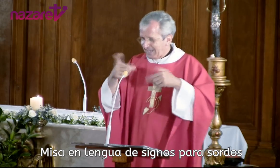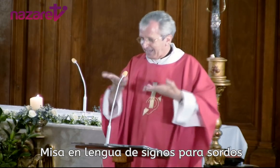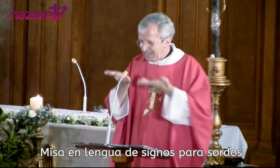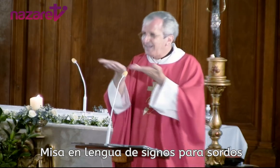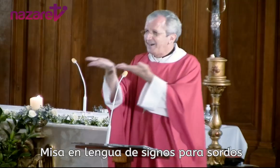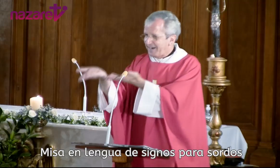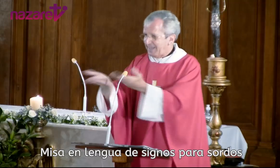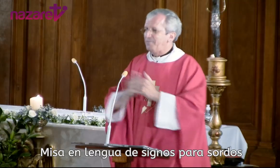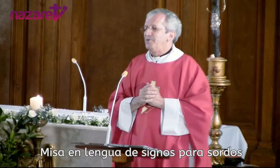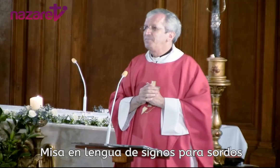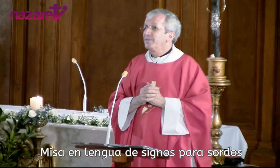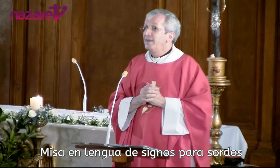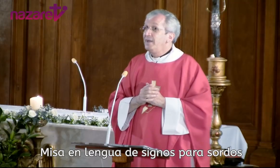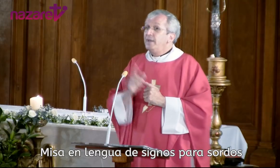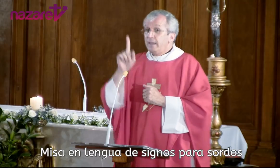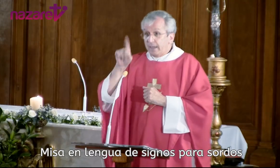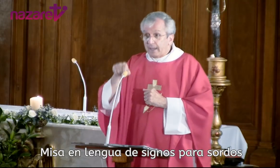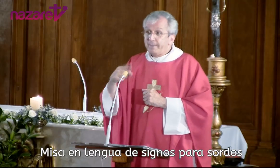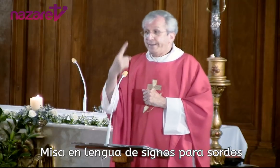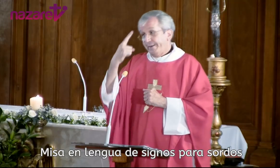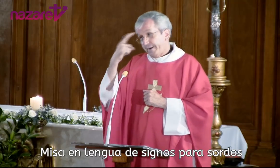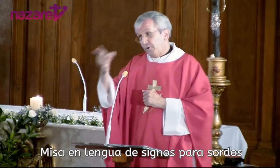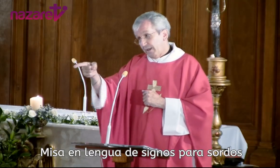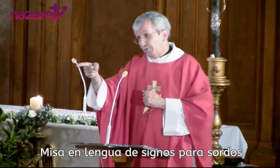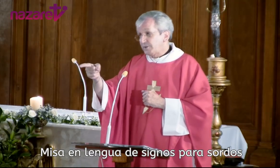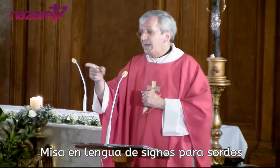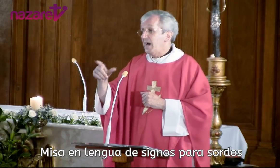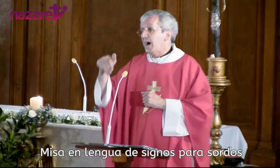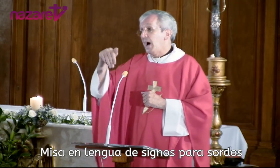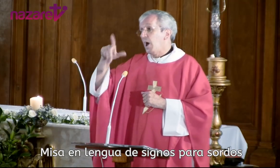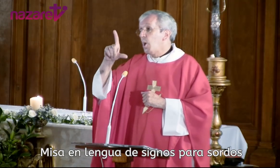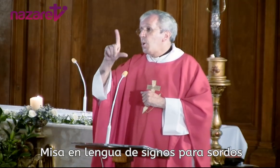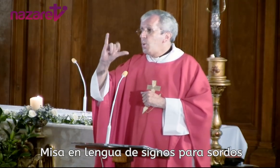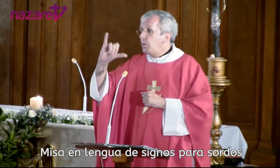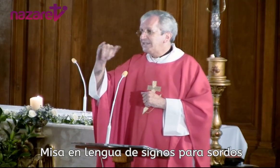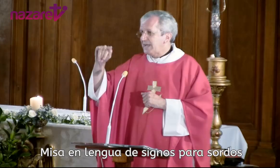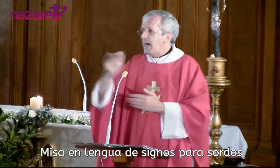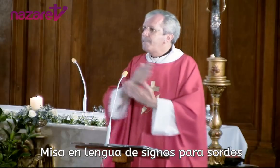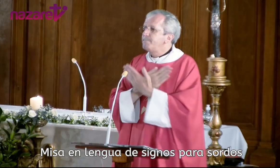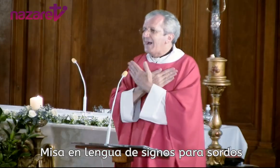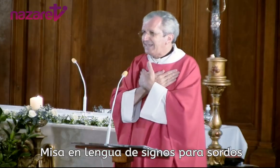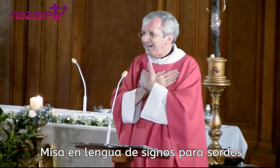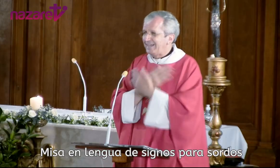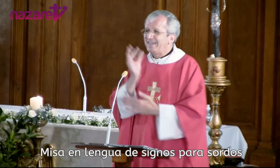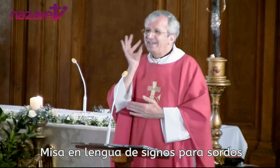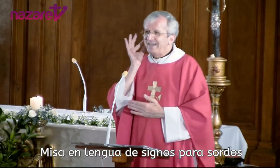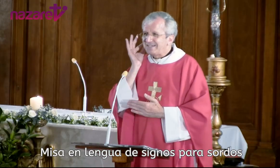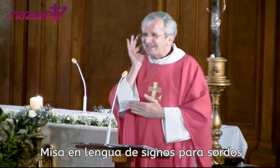aquí recibió. Y también recordamos a Luisa María, esta